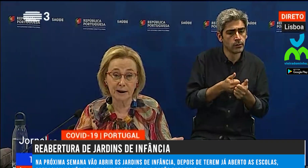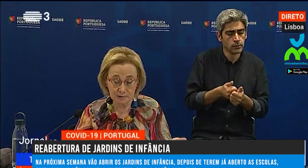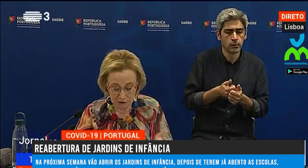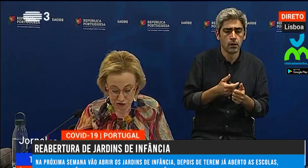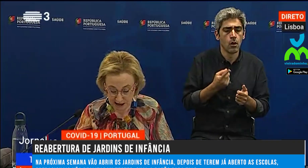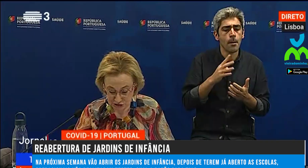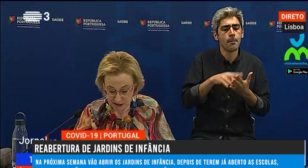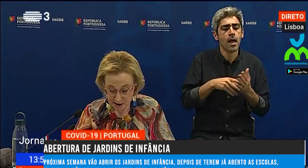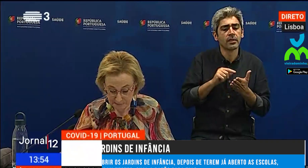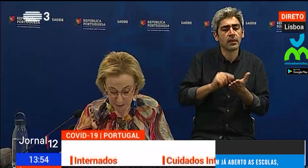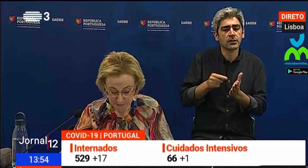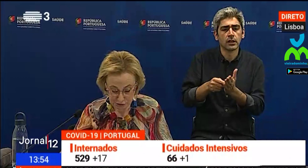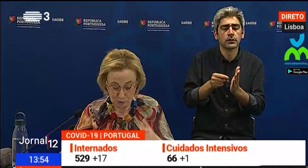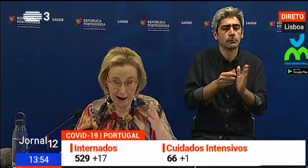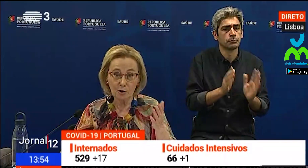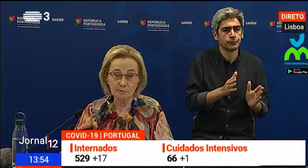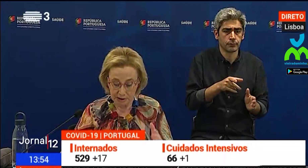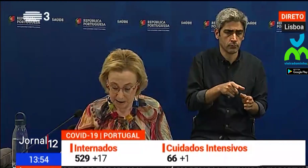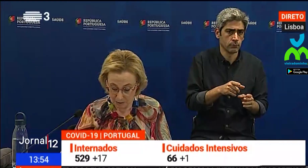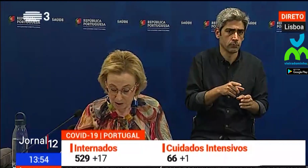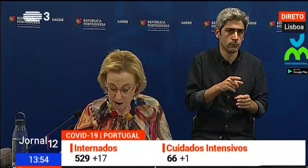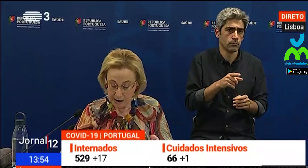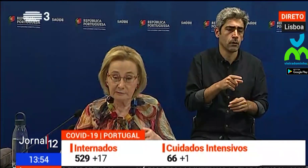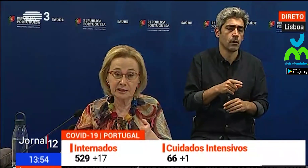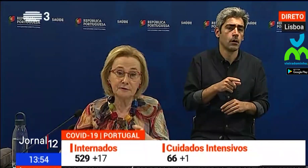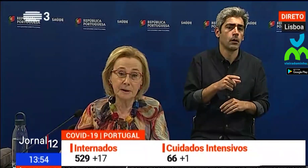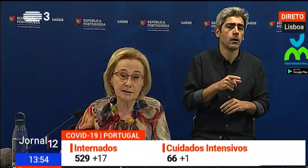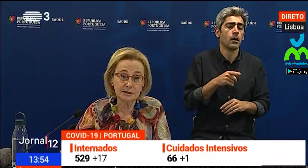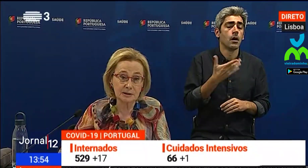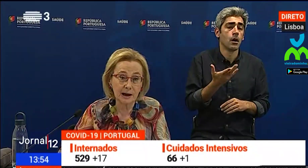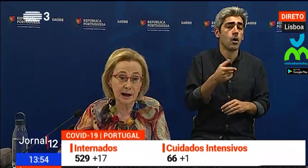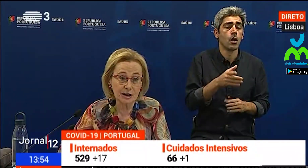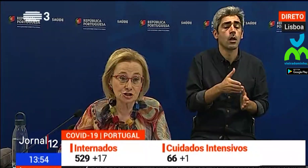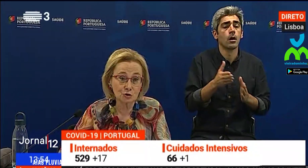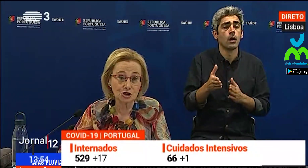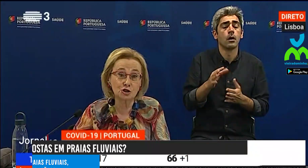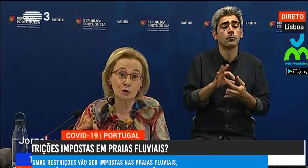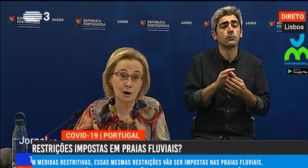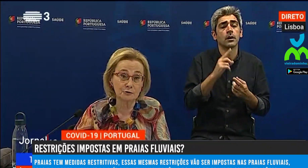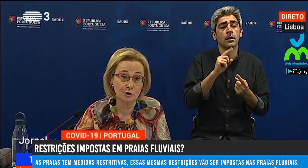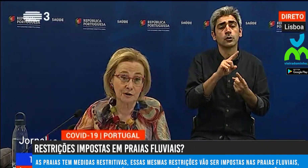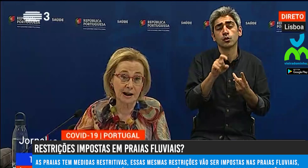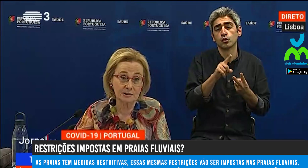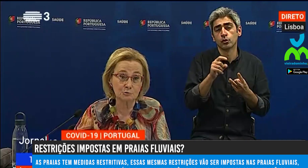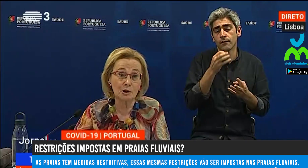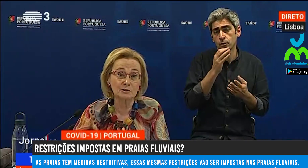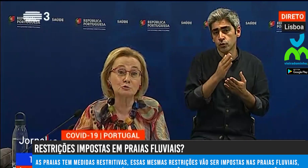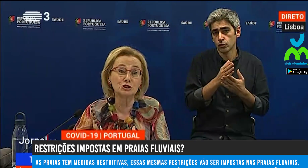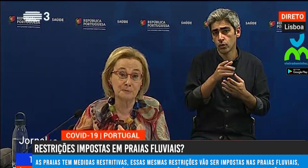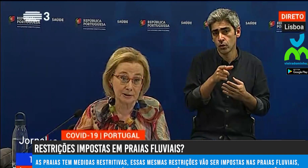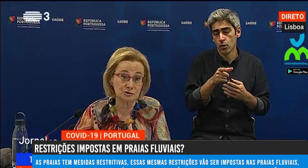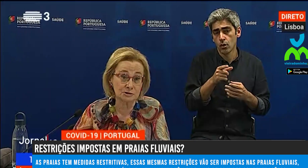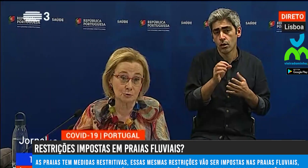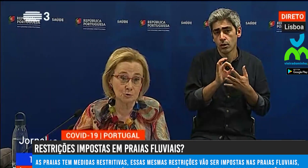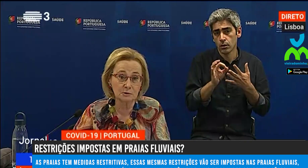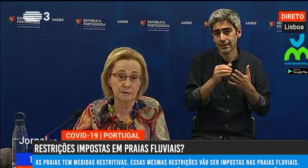um plano de testagem para o pré-escolar, como saberão. Relativamente às questões, eu agora vou só falar dos